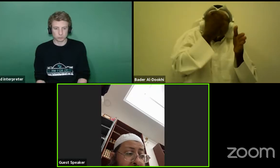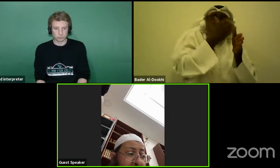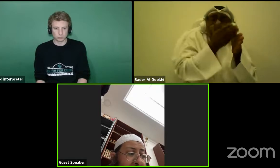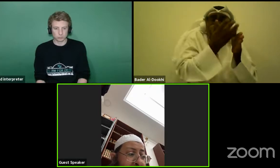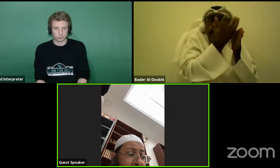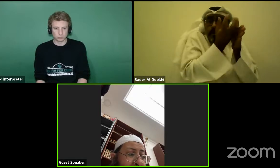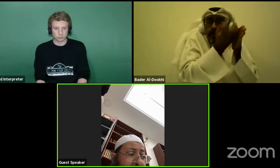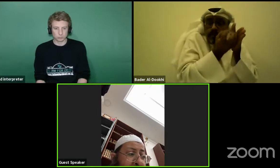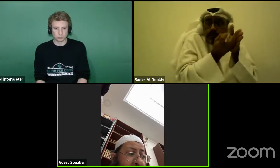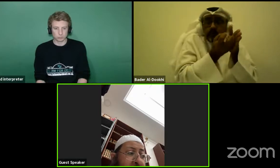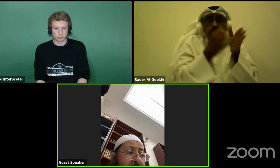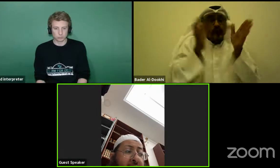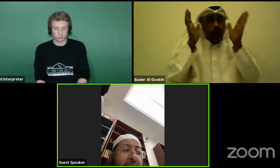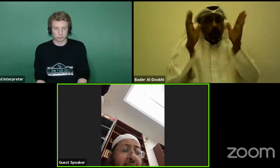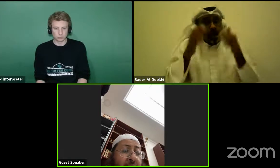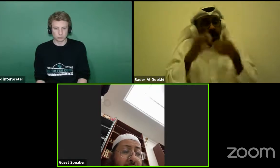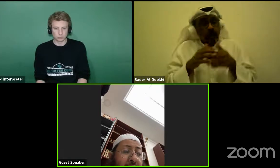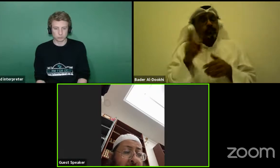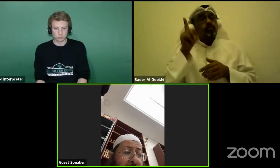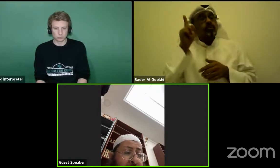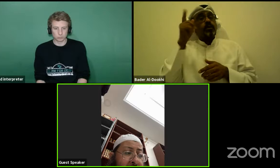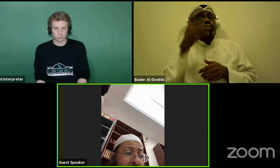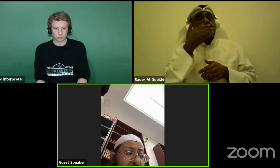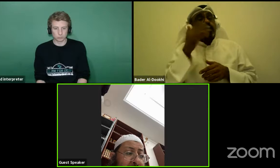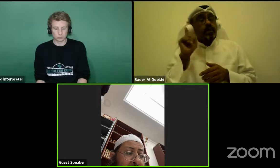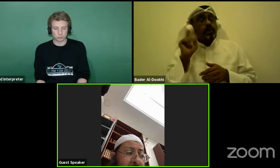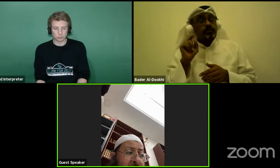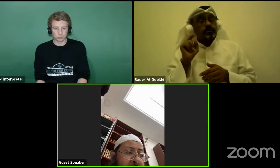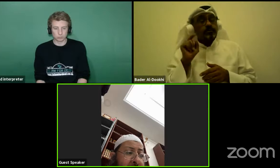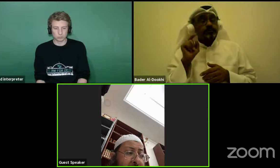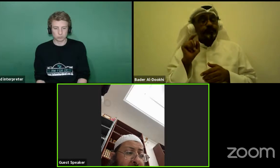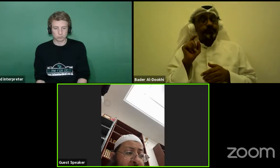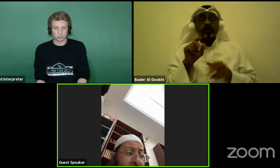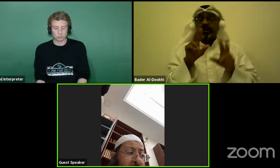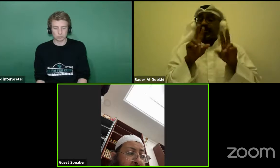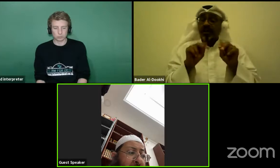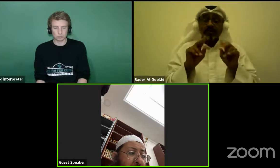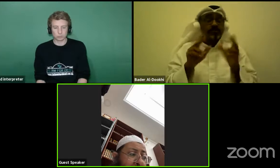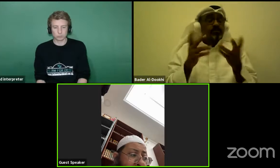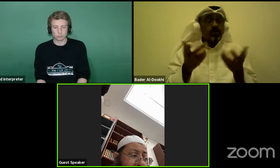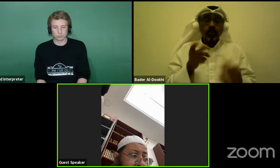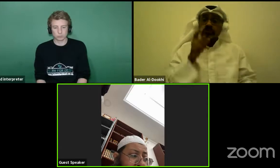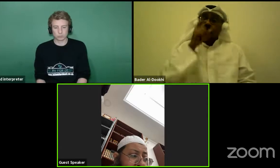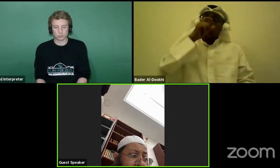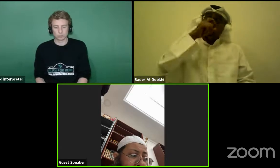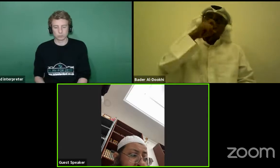تعبدا لله كما كتب أي كما فرض،